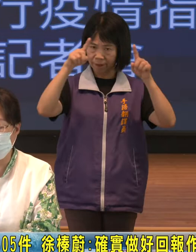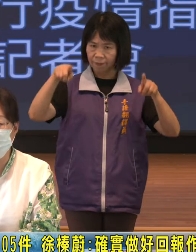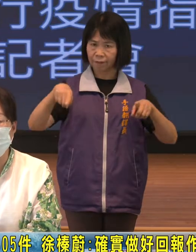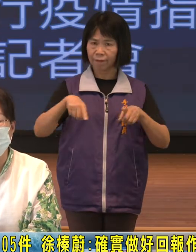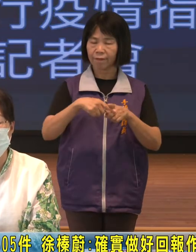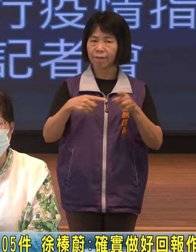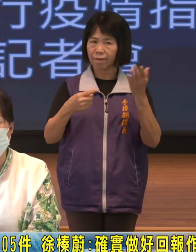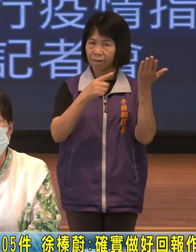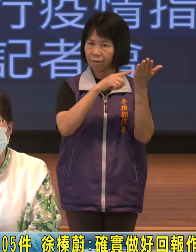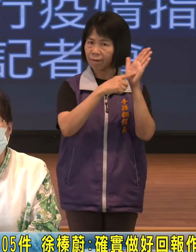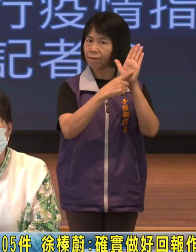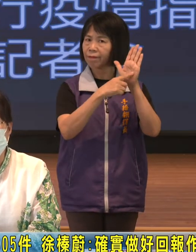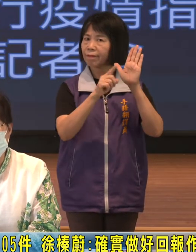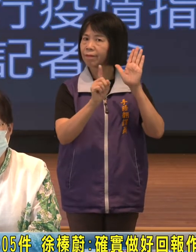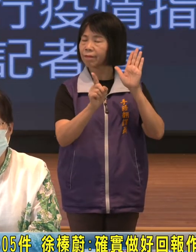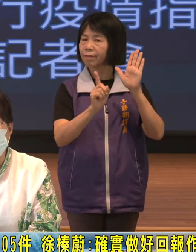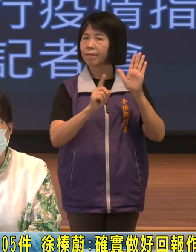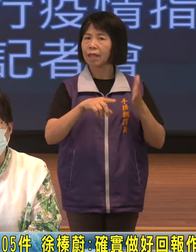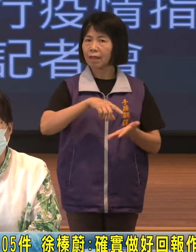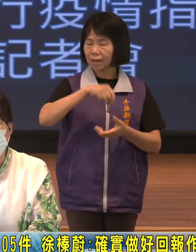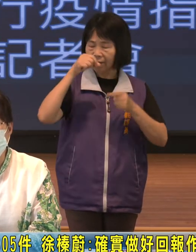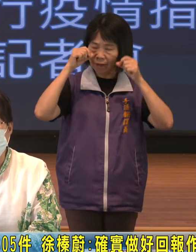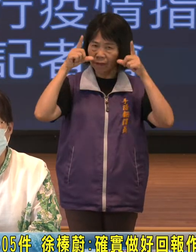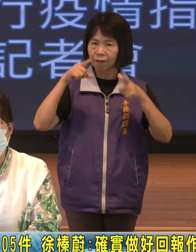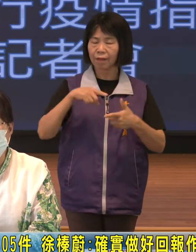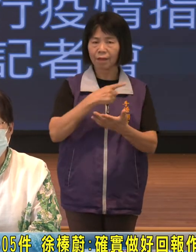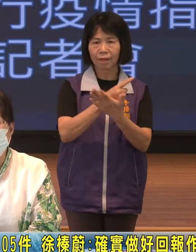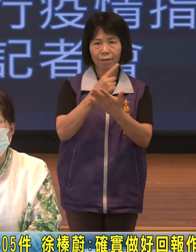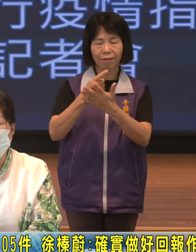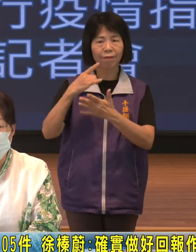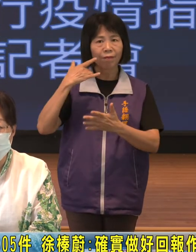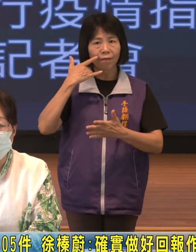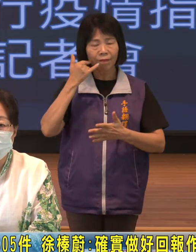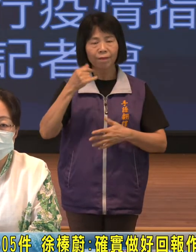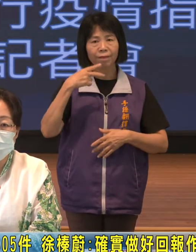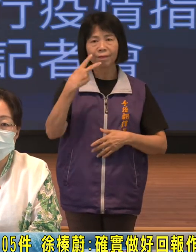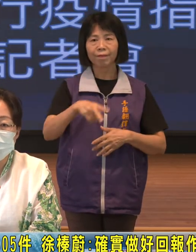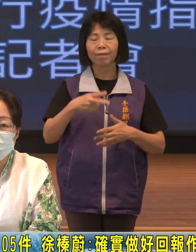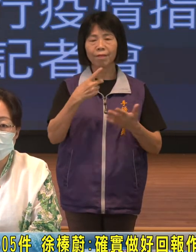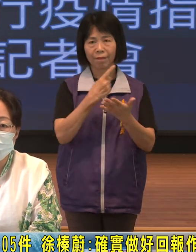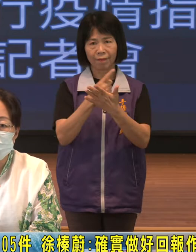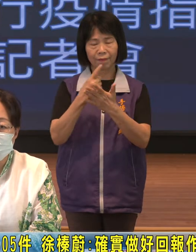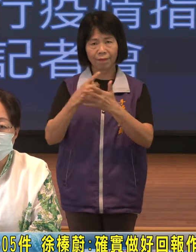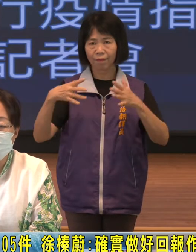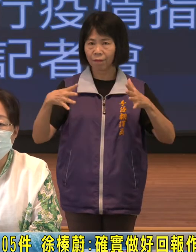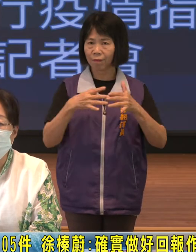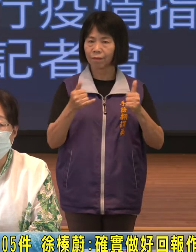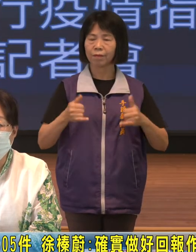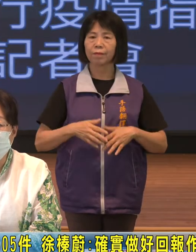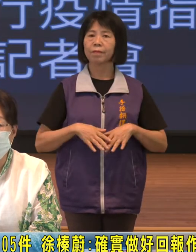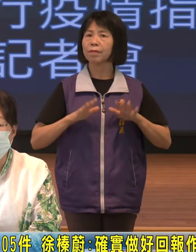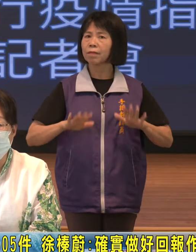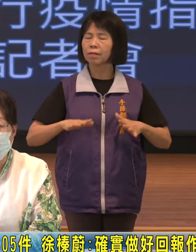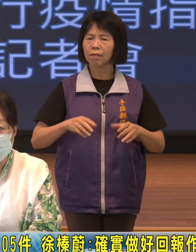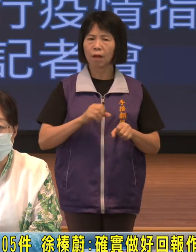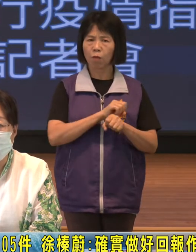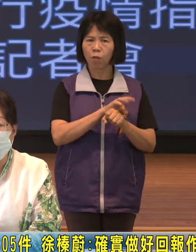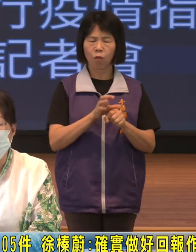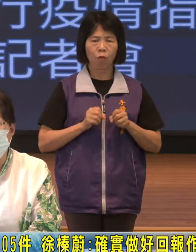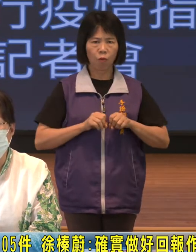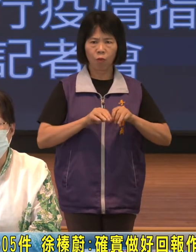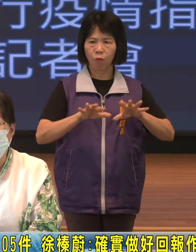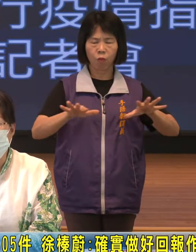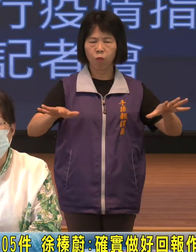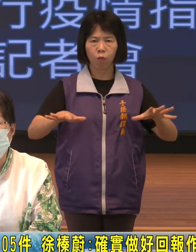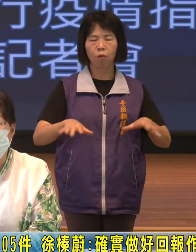手板拿出来，就是提醒我们各位家长还有所有的同学，其实现在疫情还在